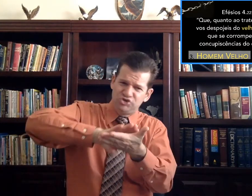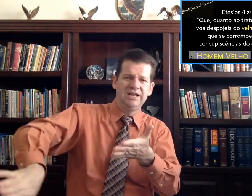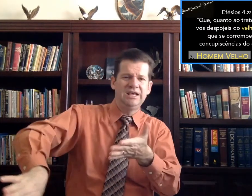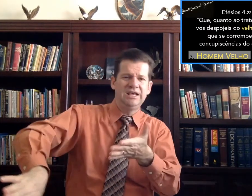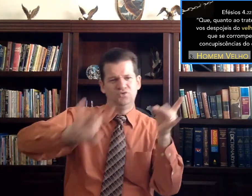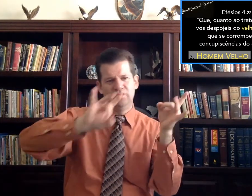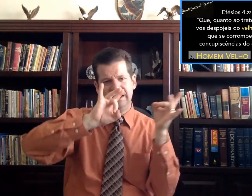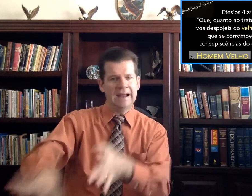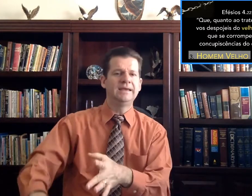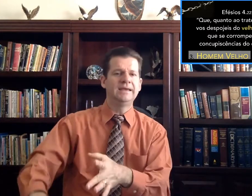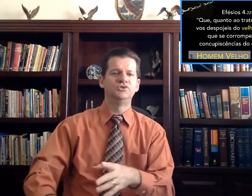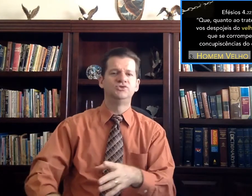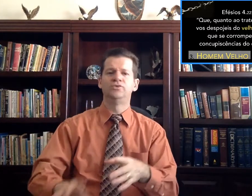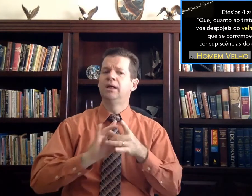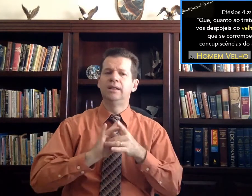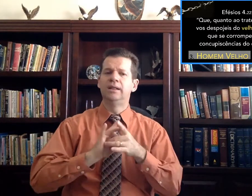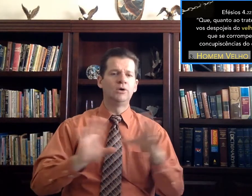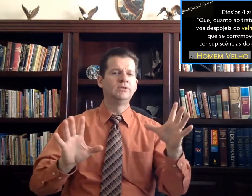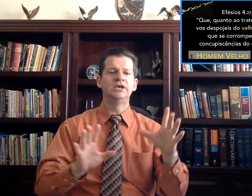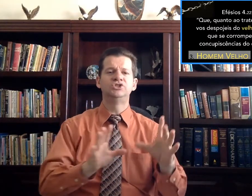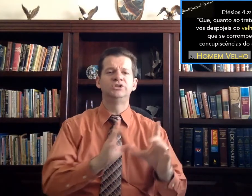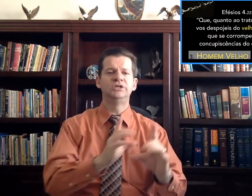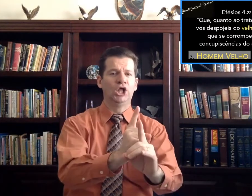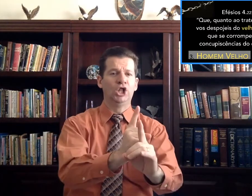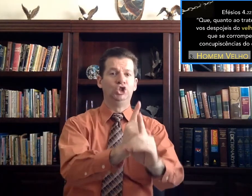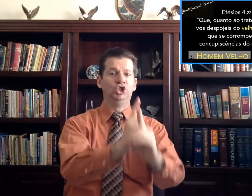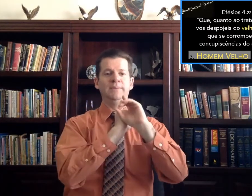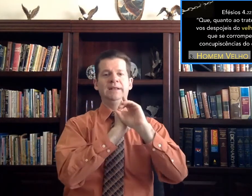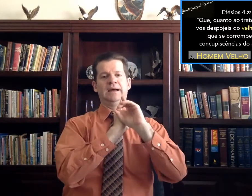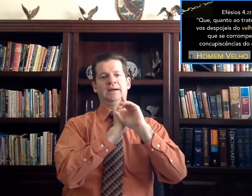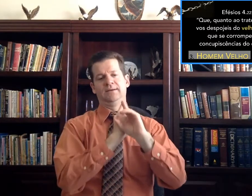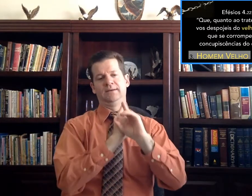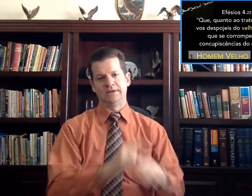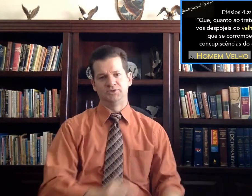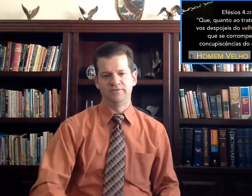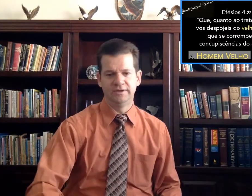Tire isso, largue isso. Não deixe dominar a sua vida.